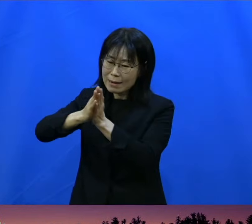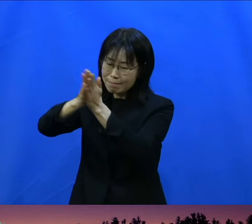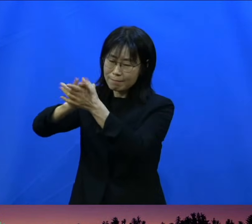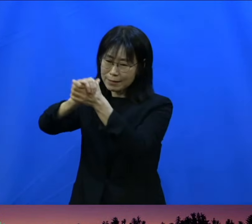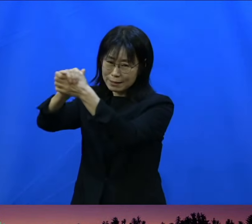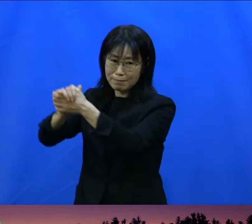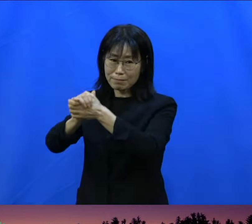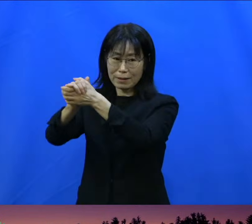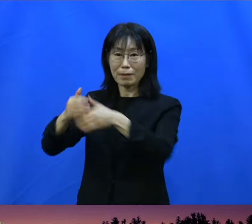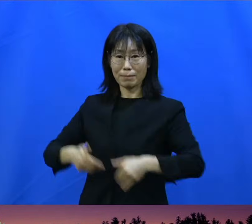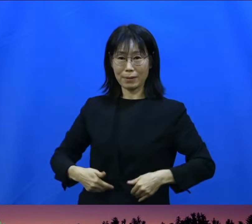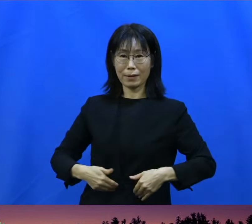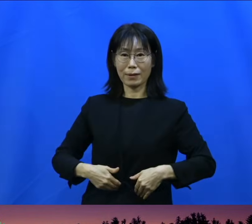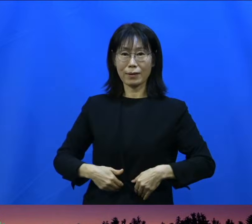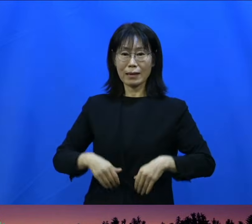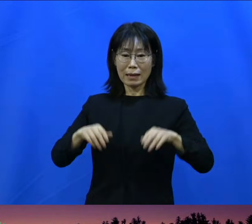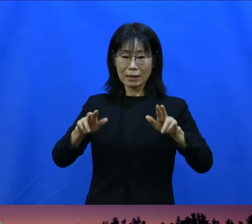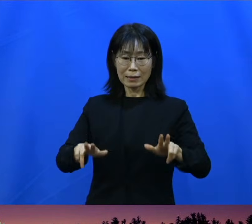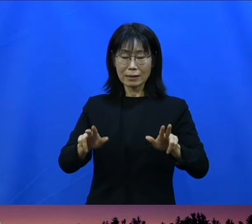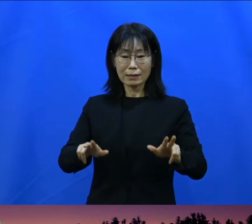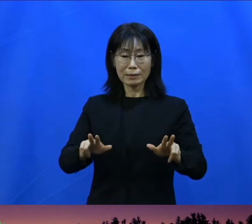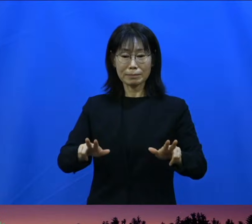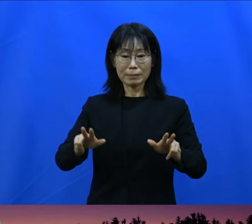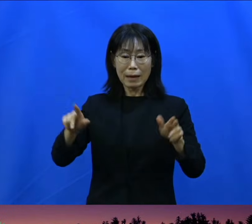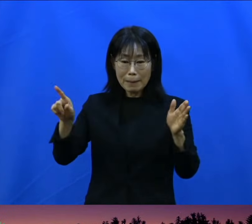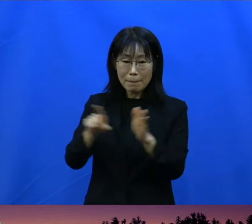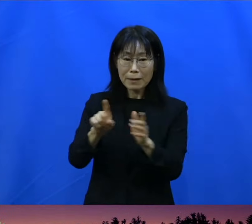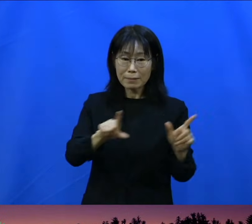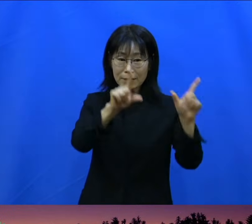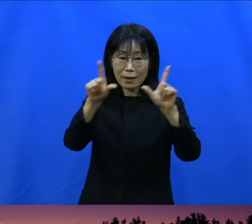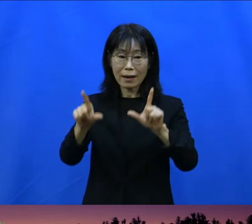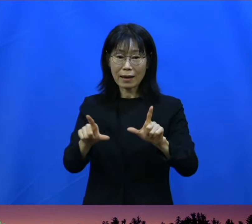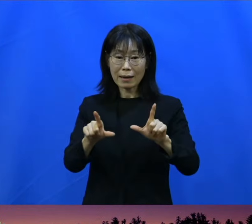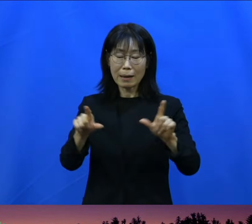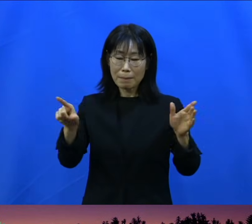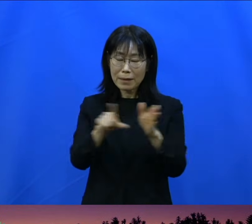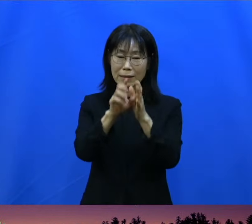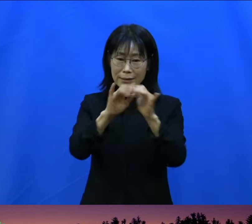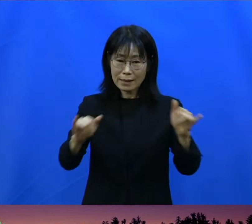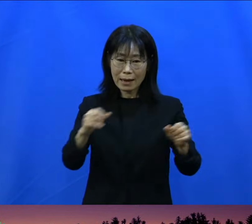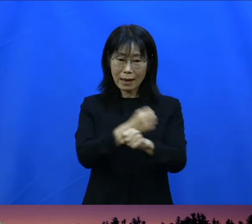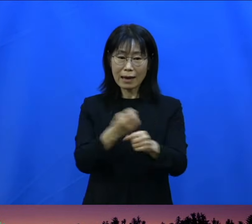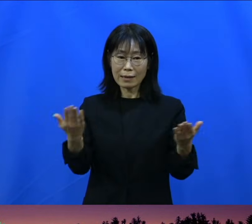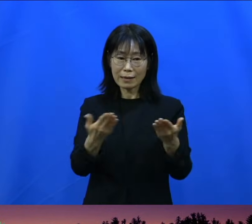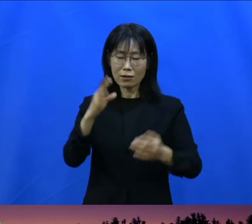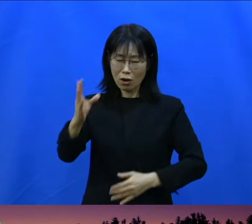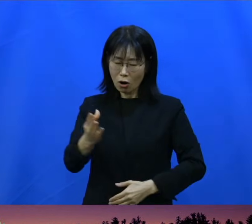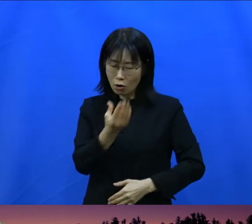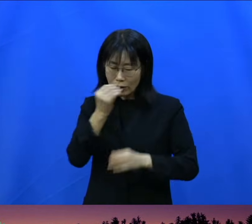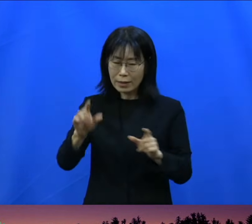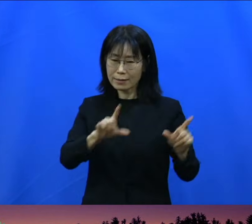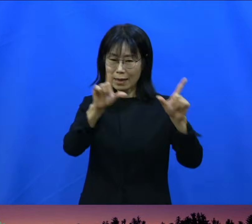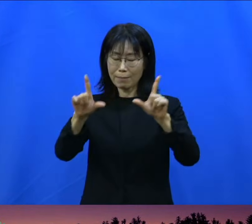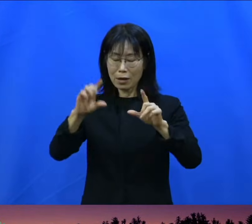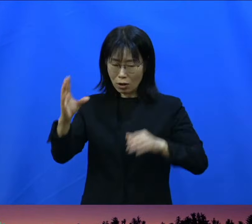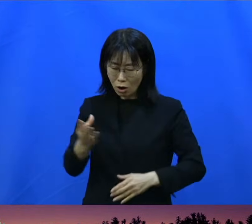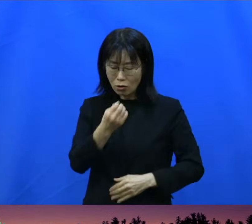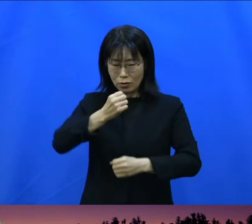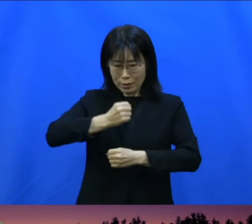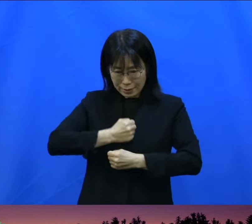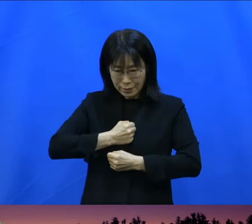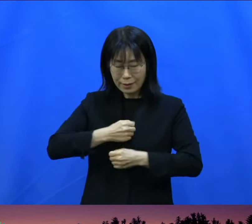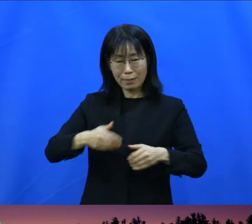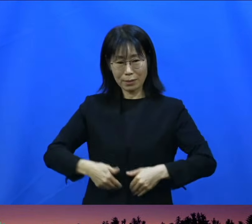도전입니다. 순결을 지켜가는 신앙이에요. 그리스도인으로서 그 우리의 일상이 거룩이어야 한다.